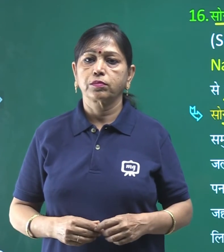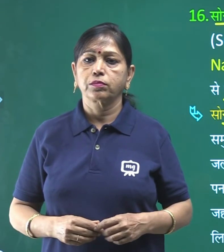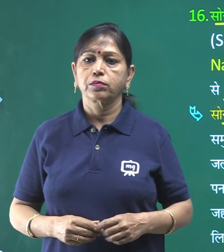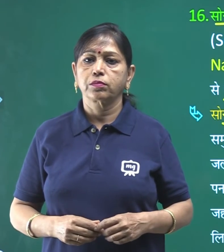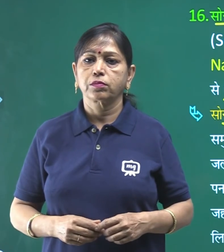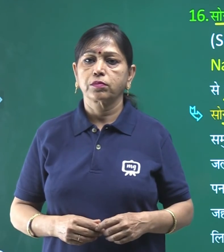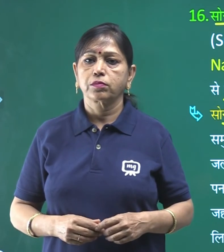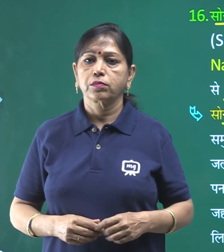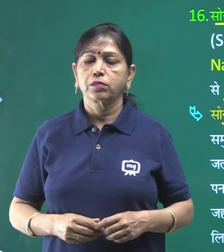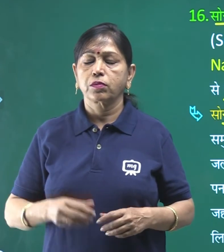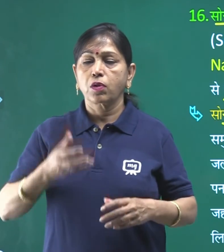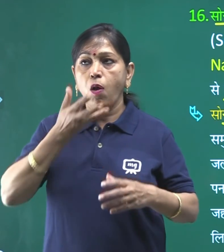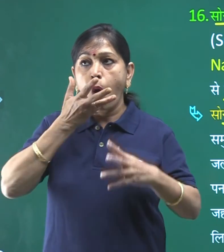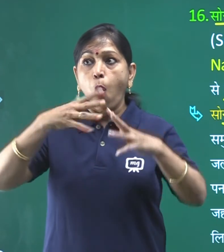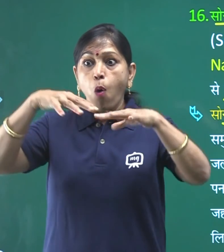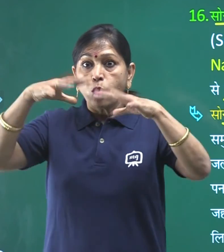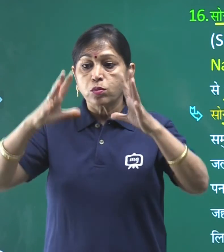समुद्र की गहराई ज्ञात करने